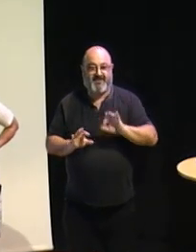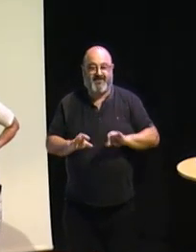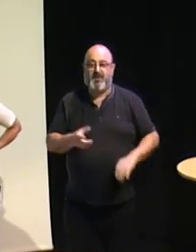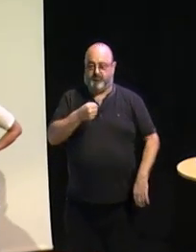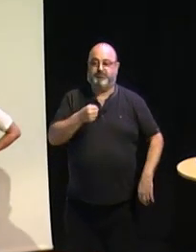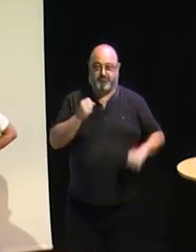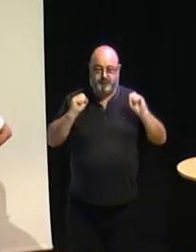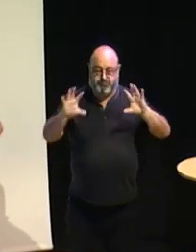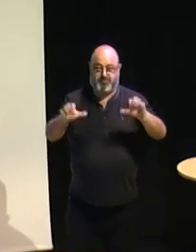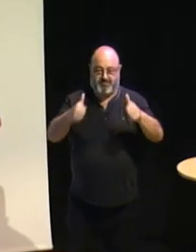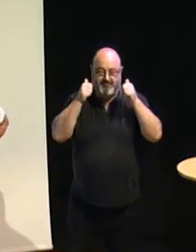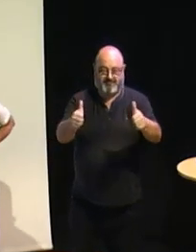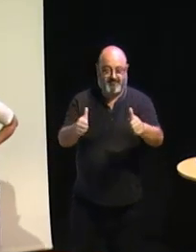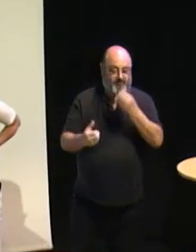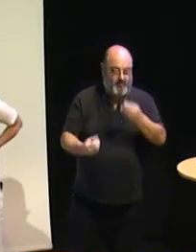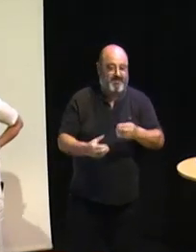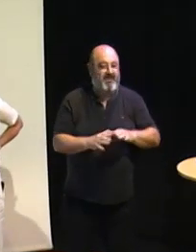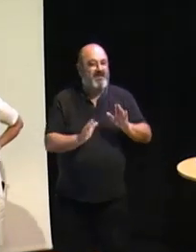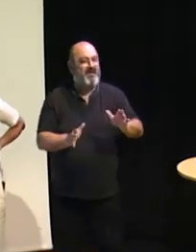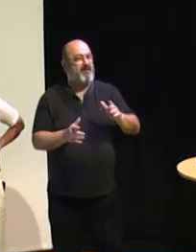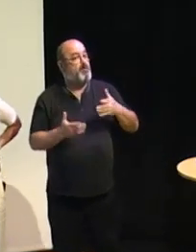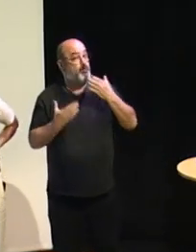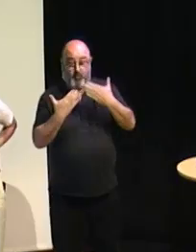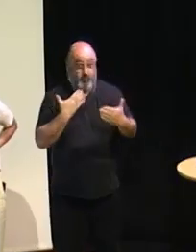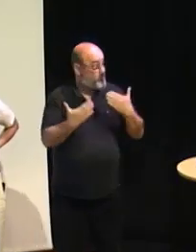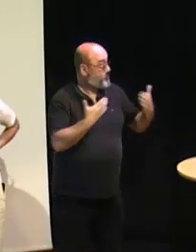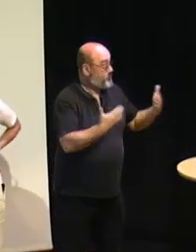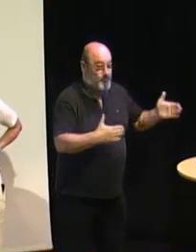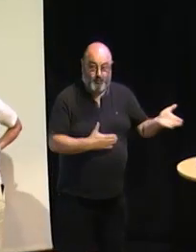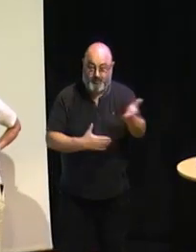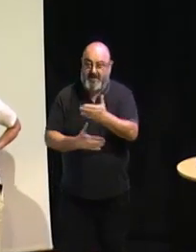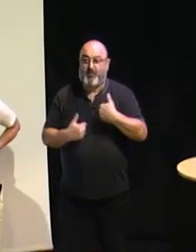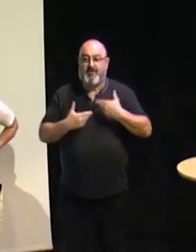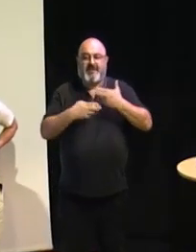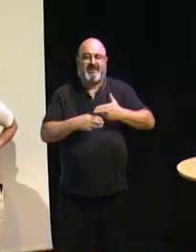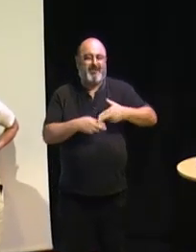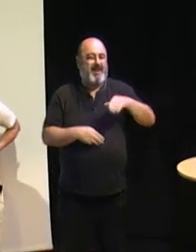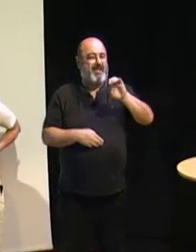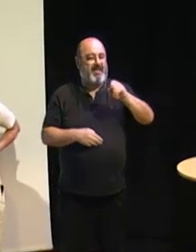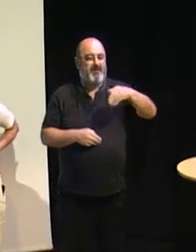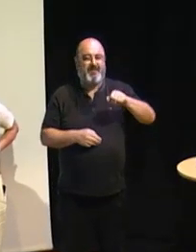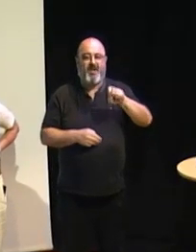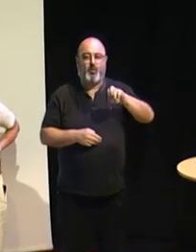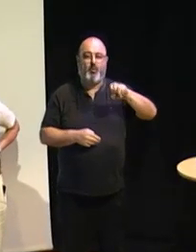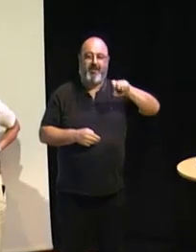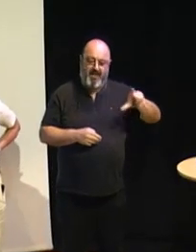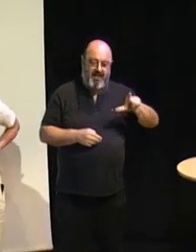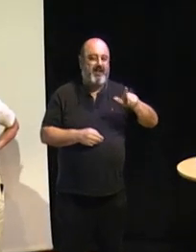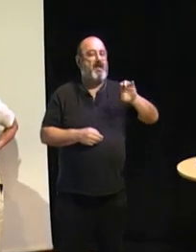Bonjour, ah voilà, ça marche. Bonjour à toutes et tous. Je suis Emmanuelle Pérez-Tisserand. Je fais partie de l'organisation du festival L'Histoire